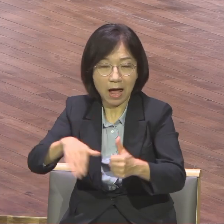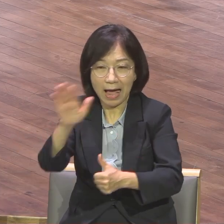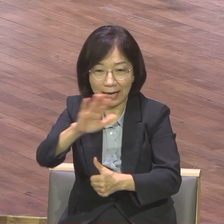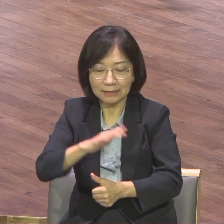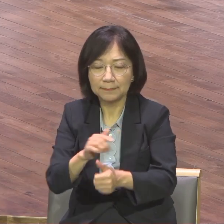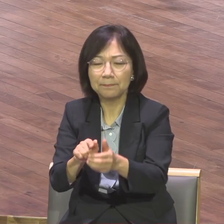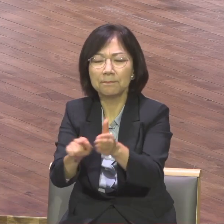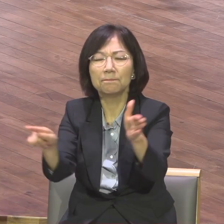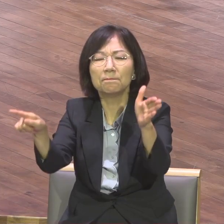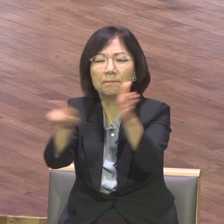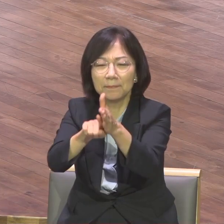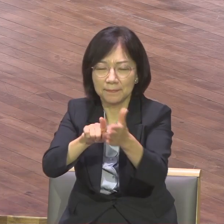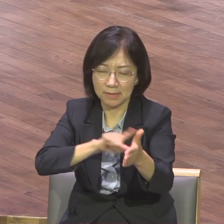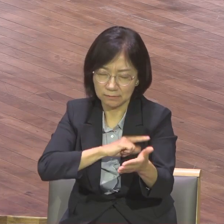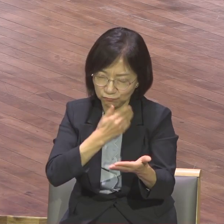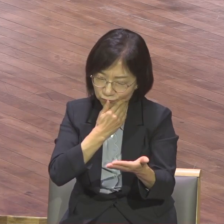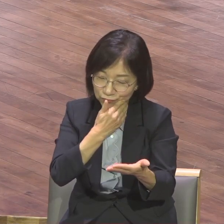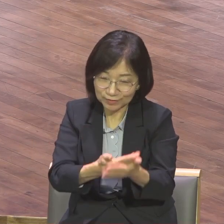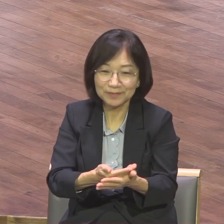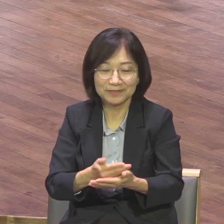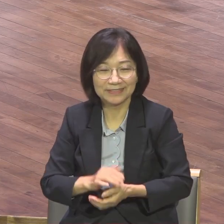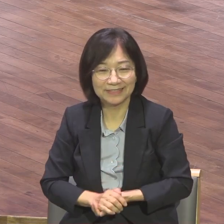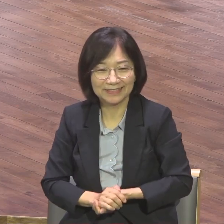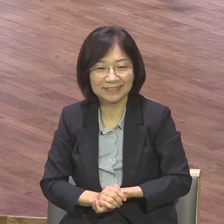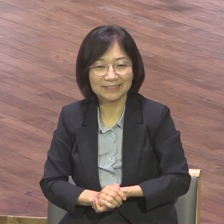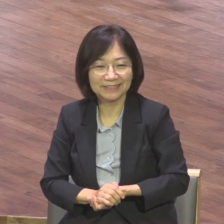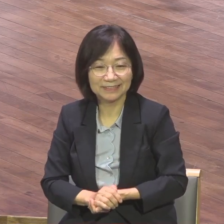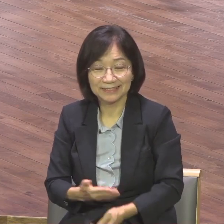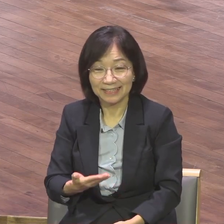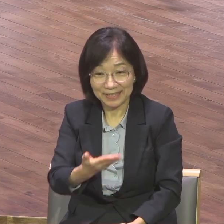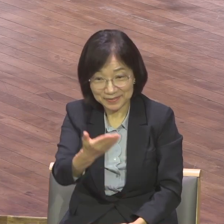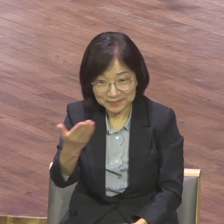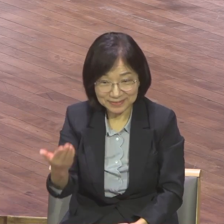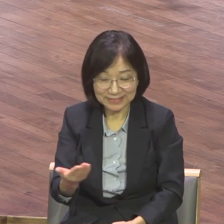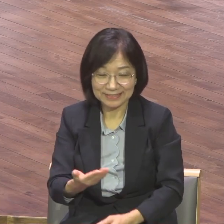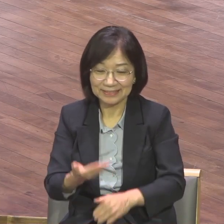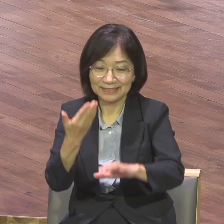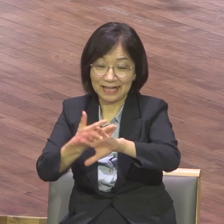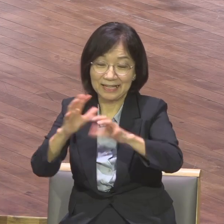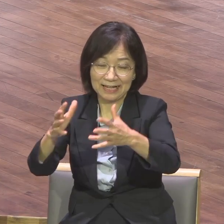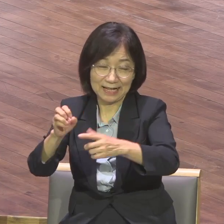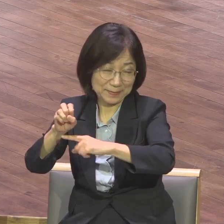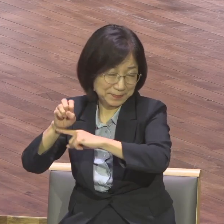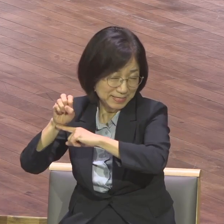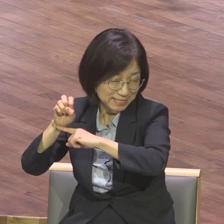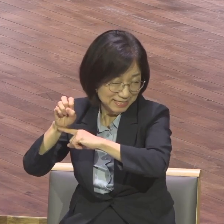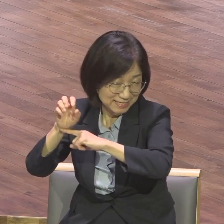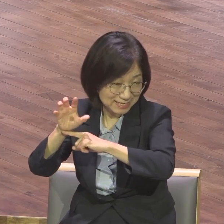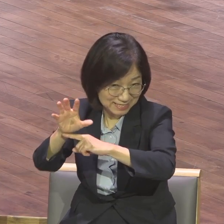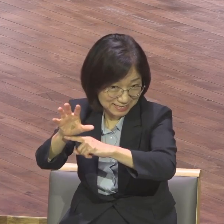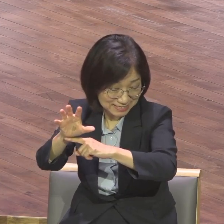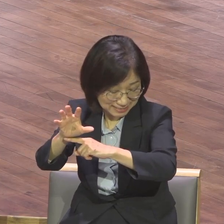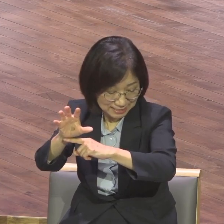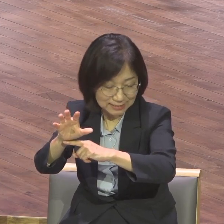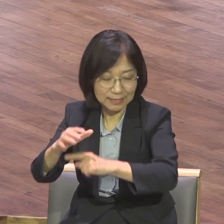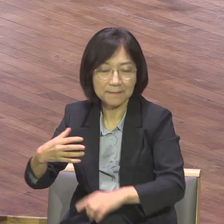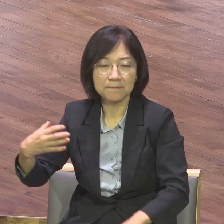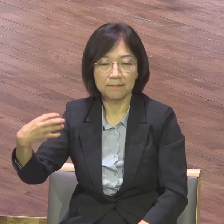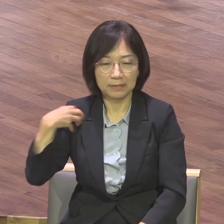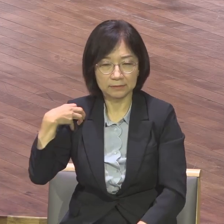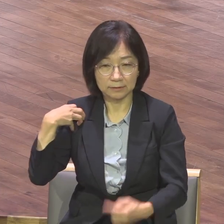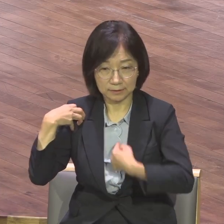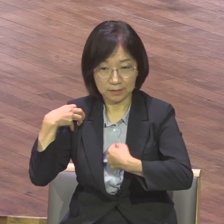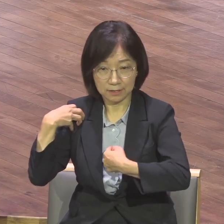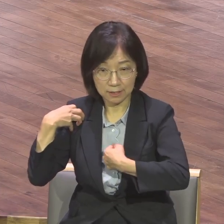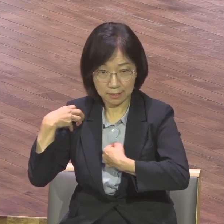문제다. 오늘 말씀을 통해 예언계 전승도는 이방의 빛이라고 하는 분명한 선교적 정체성을